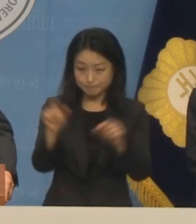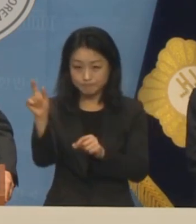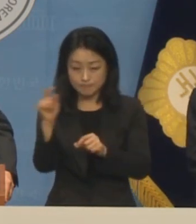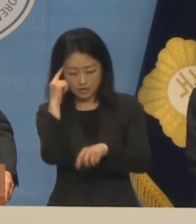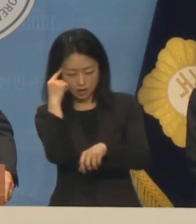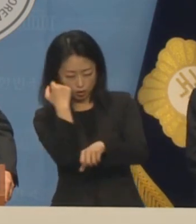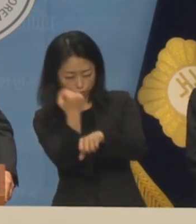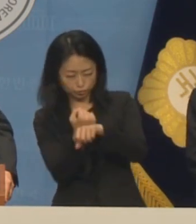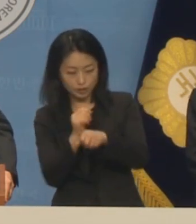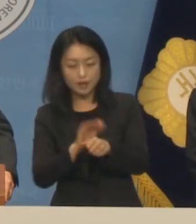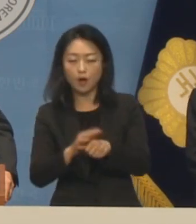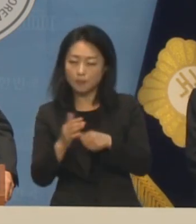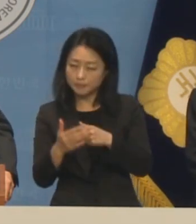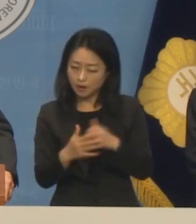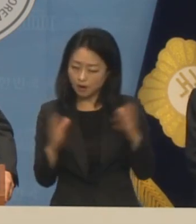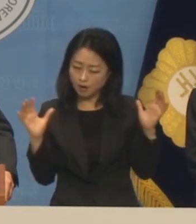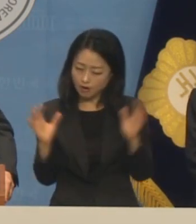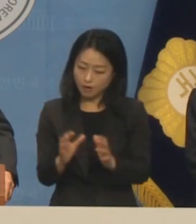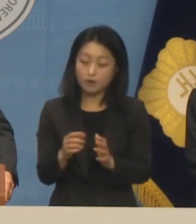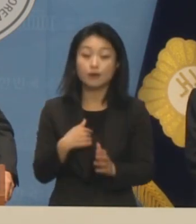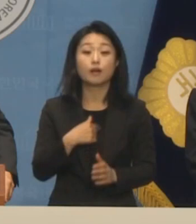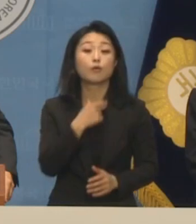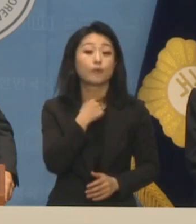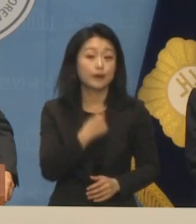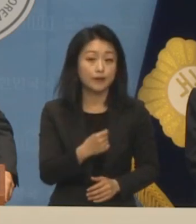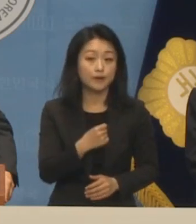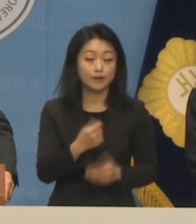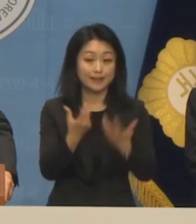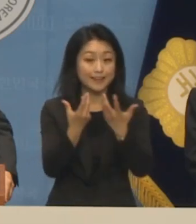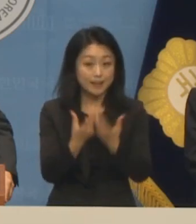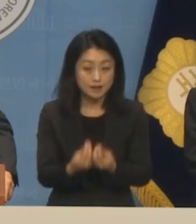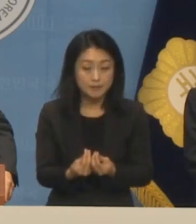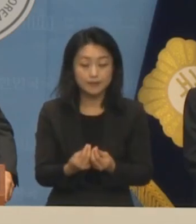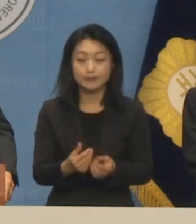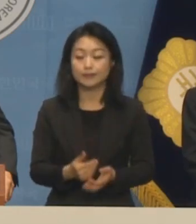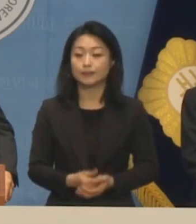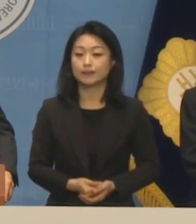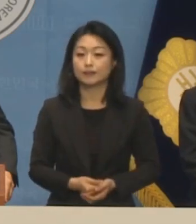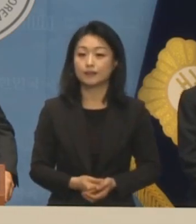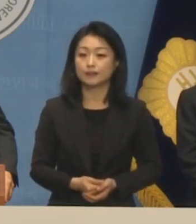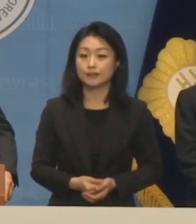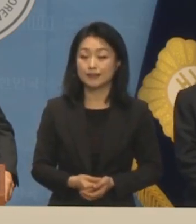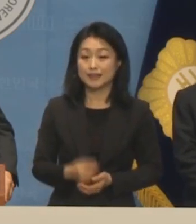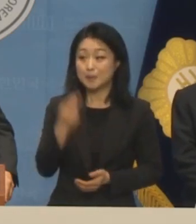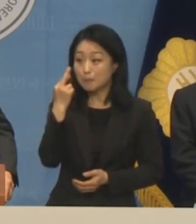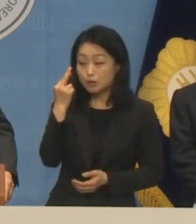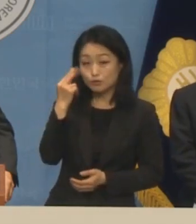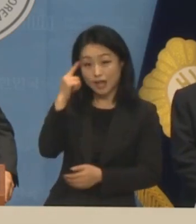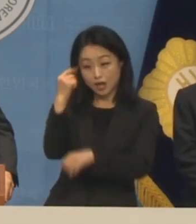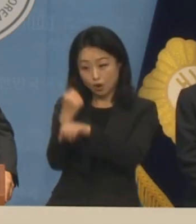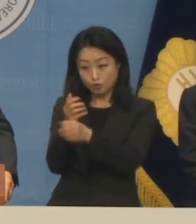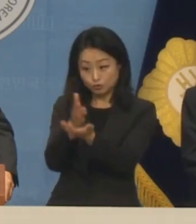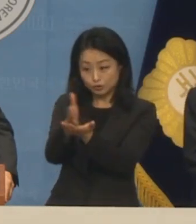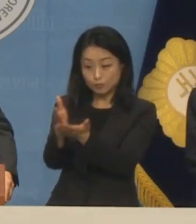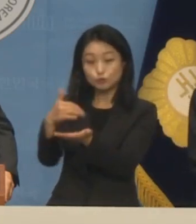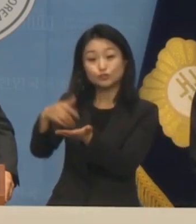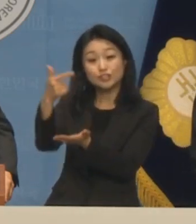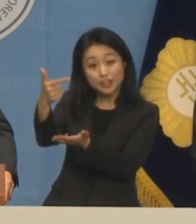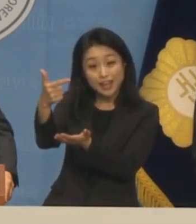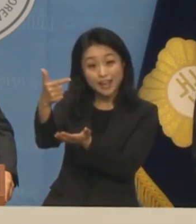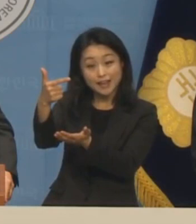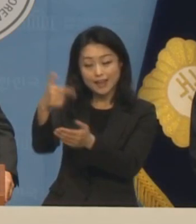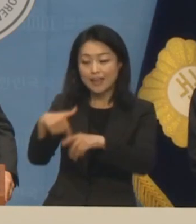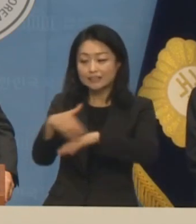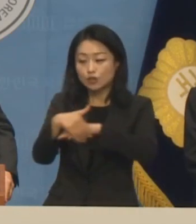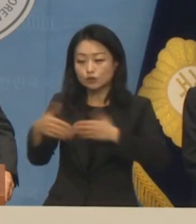등의 협력을 했으면 좋겠습니다. 참고로 앞서 말했던 6개의 싱크탱크들과는